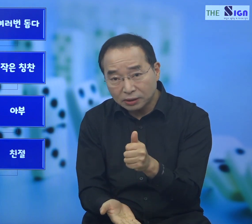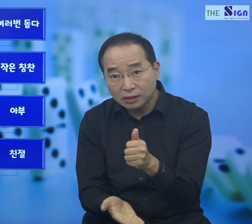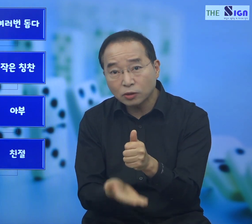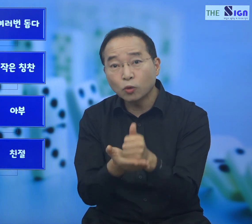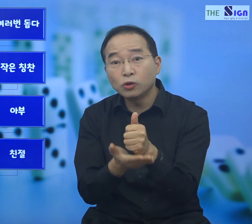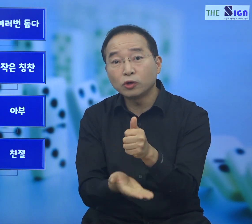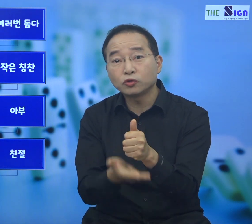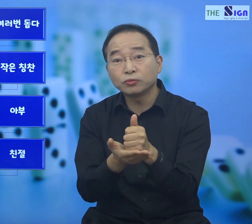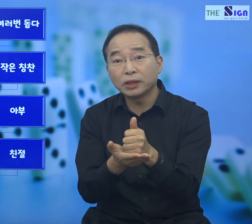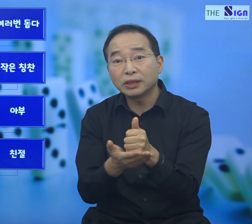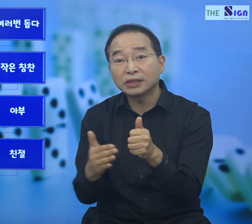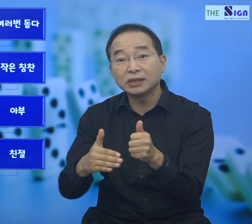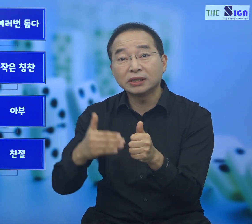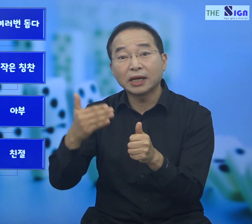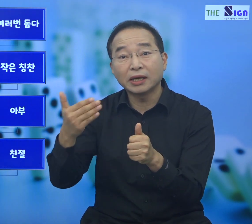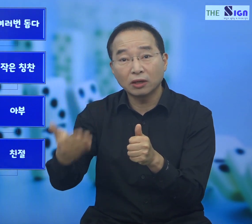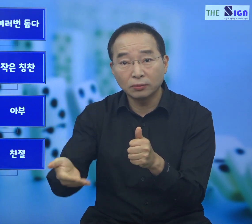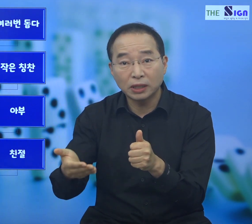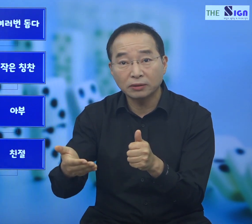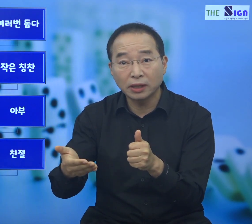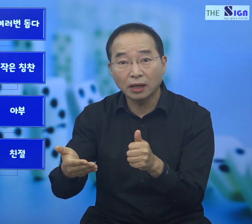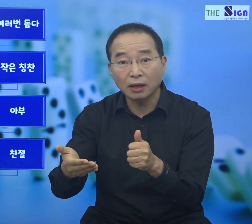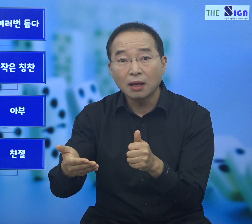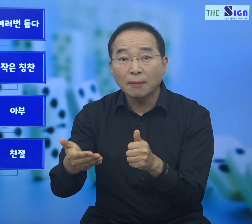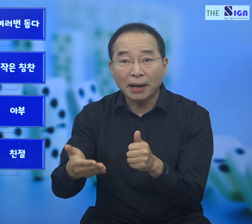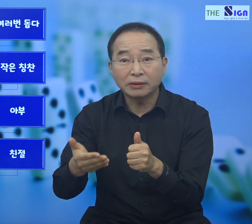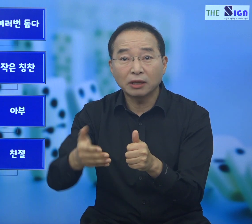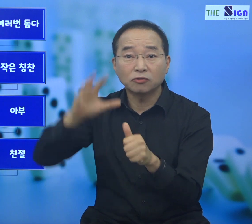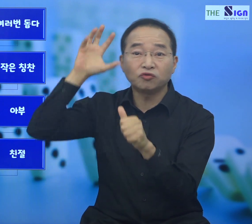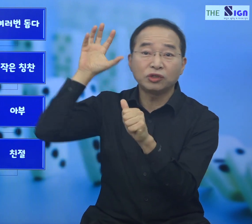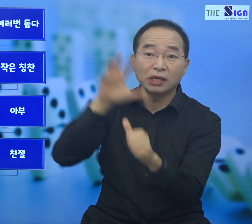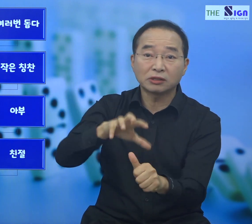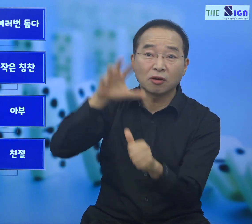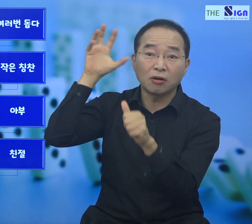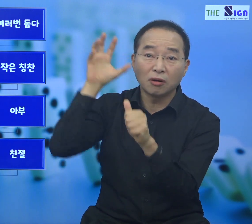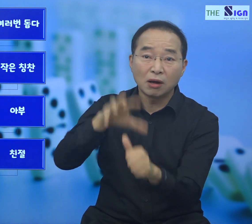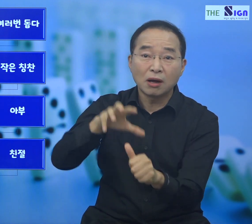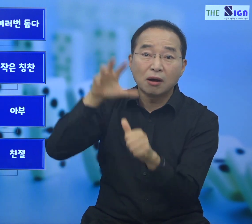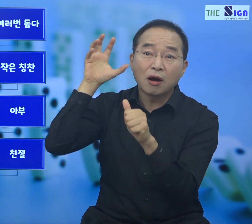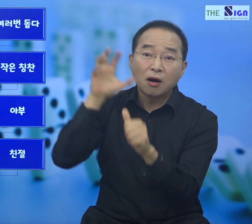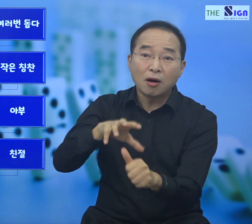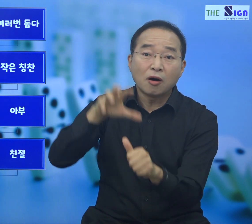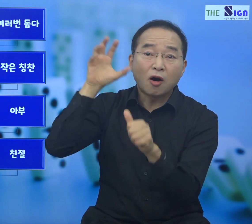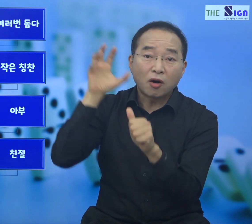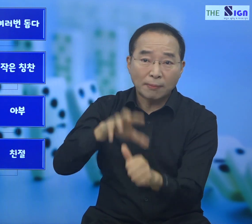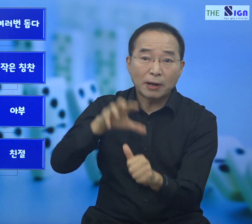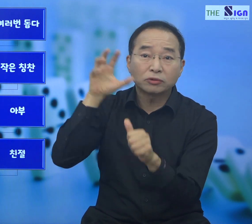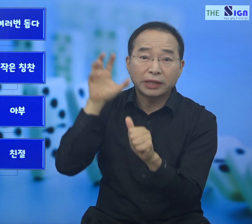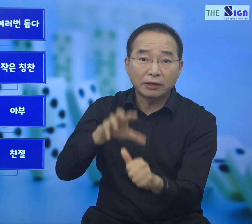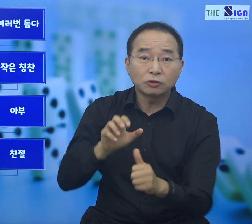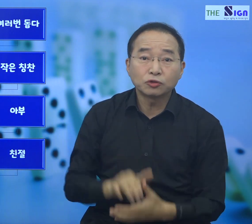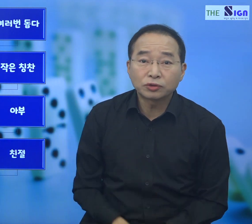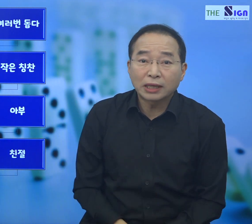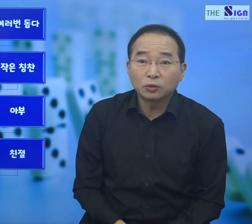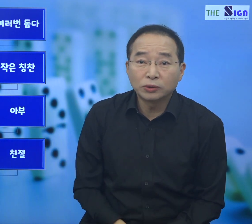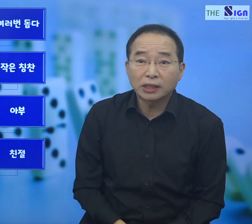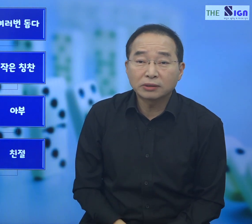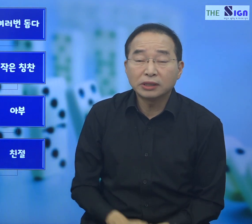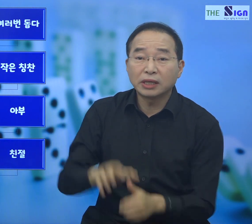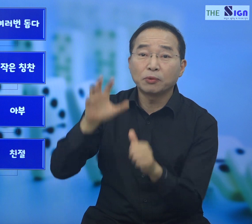밑에서 올려주면 이게 칭찬의 개념이 되는데, 반대로 위에서 억압하고 내려주듯 하는 동작이 있어요. 이게